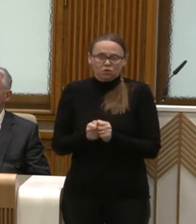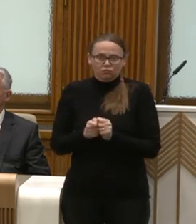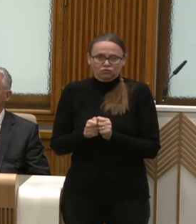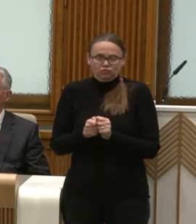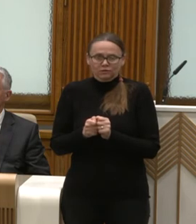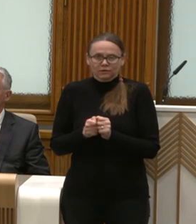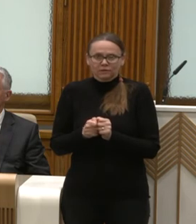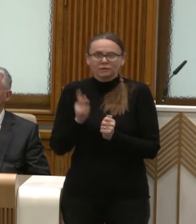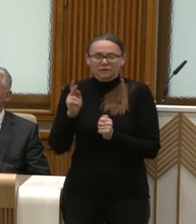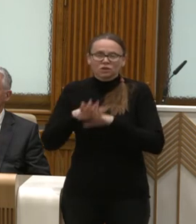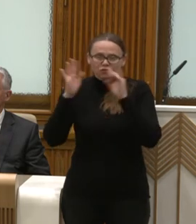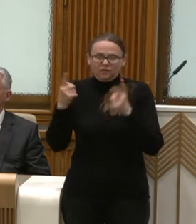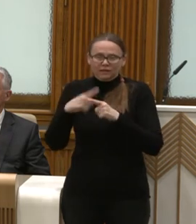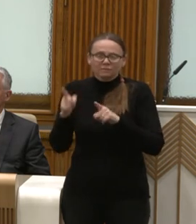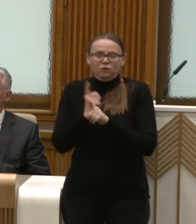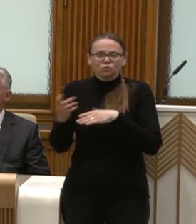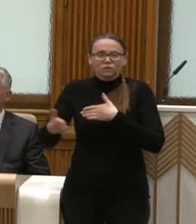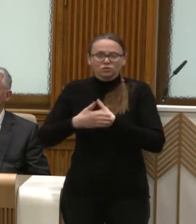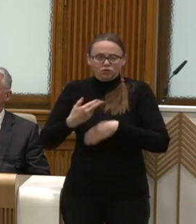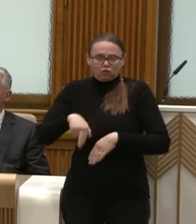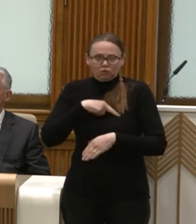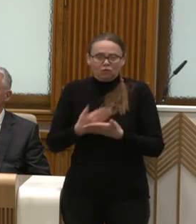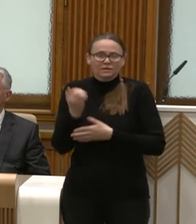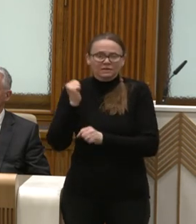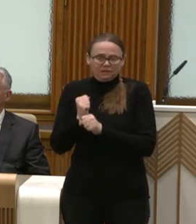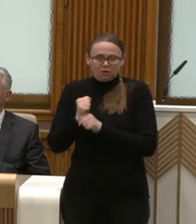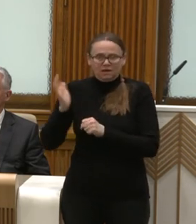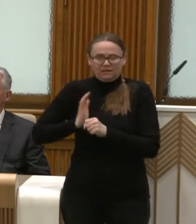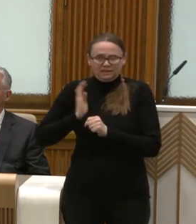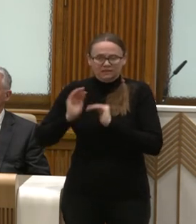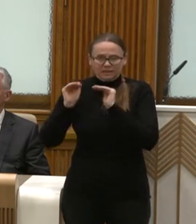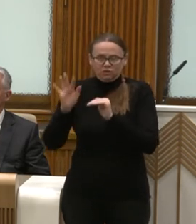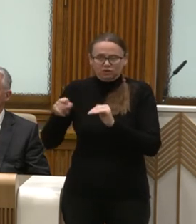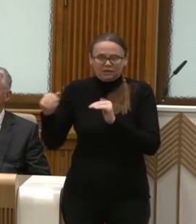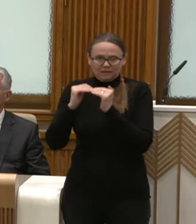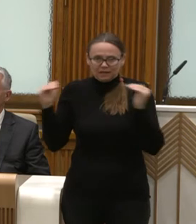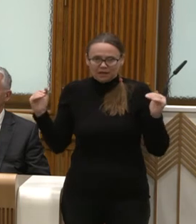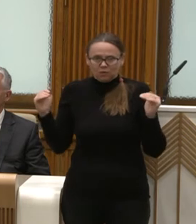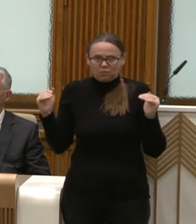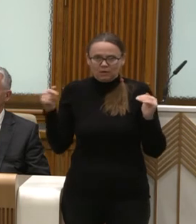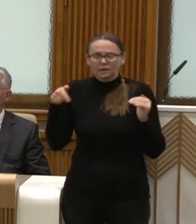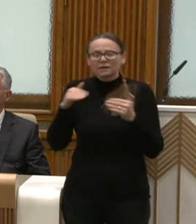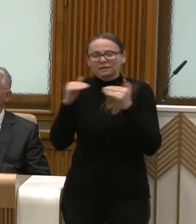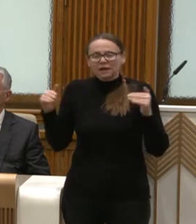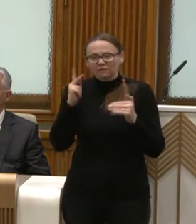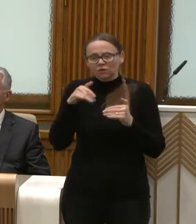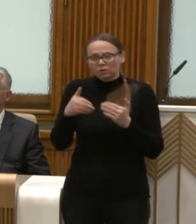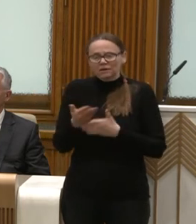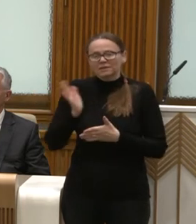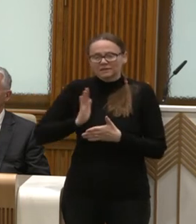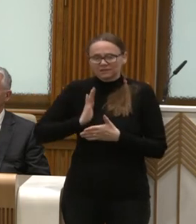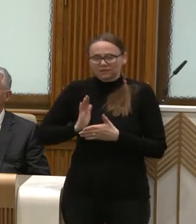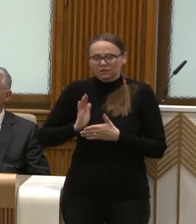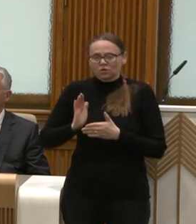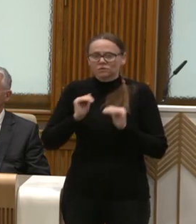ki so v veliki meri tudi soodgovorni za funkcioniranje civilne zaščite na tej ravni in ta raven je, ko gre za civilno zaščito,